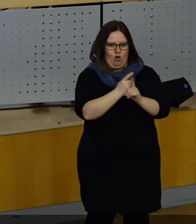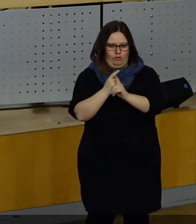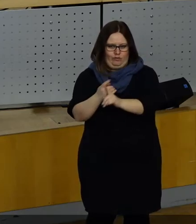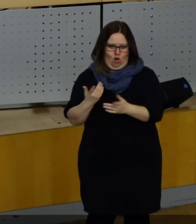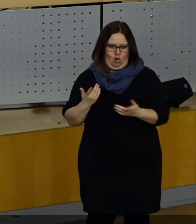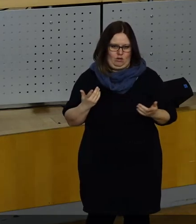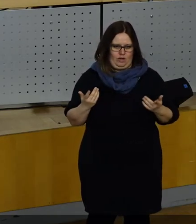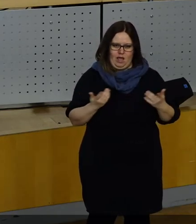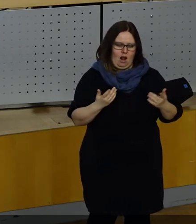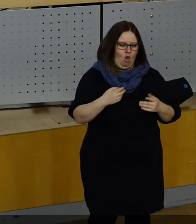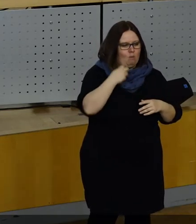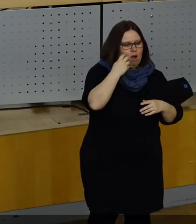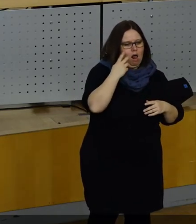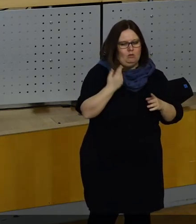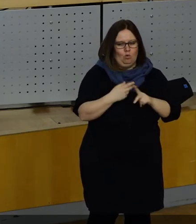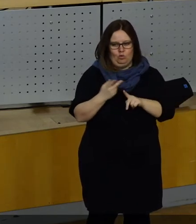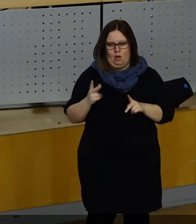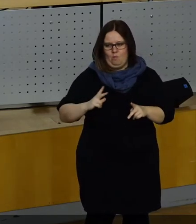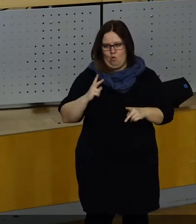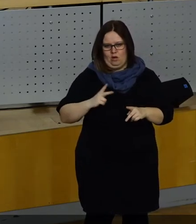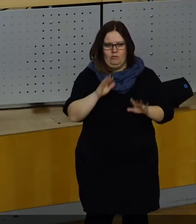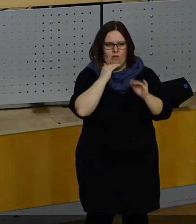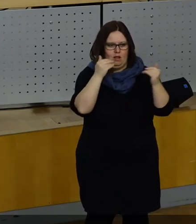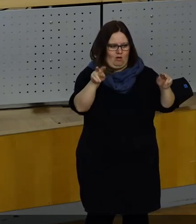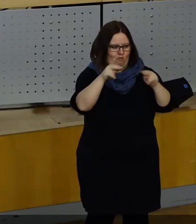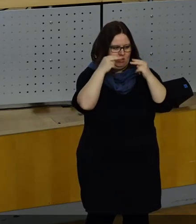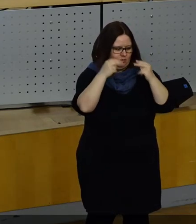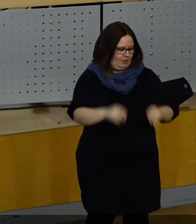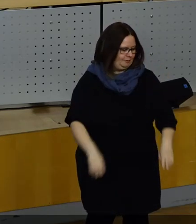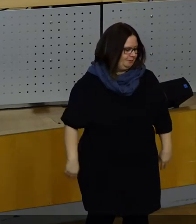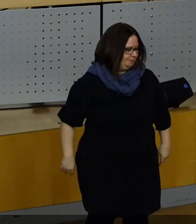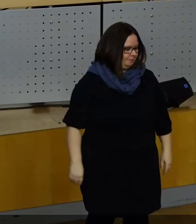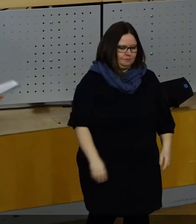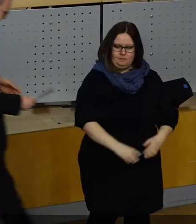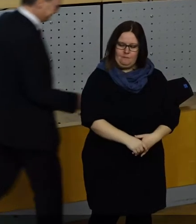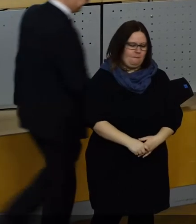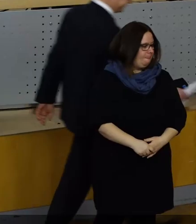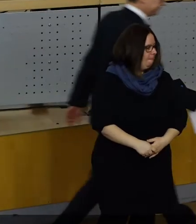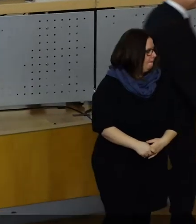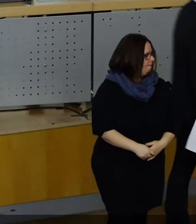Moderne Bleibendes in der Stadt geleistet hat. Ich danke Ihnen für Ihre Aufmerksamkeit.